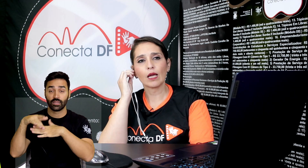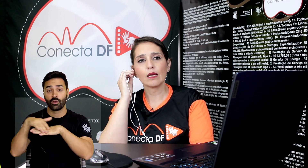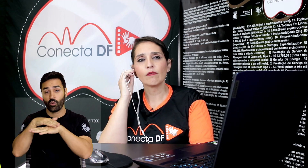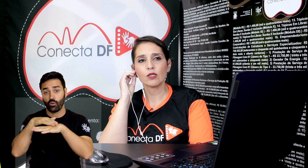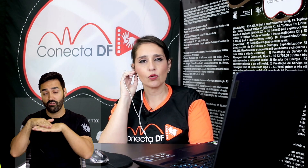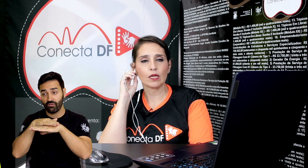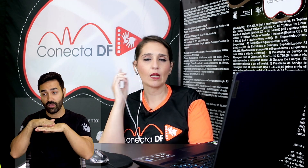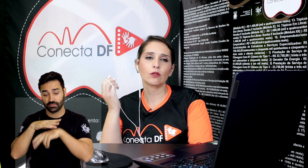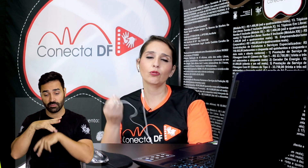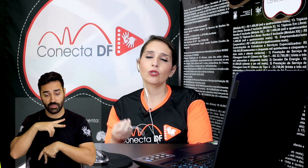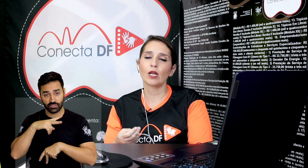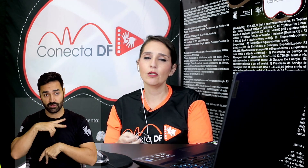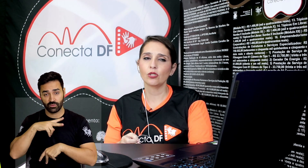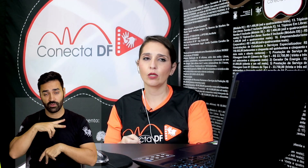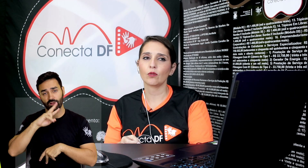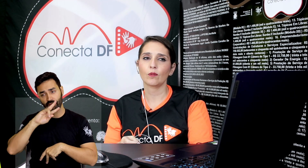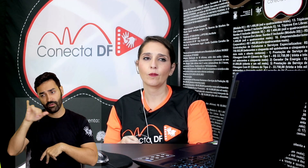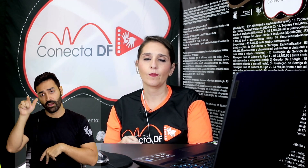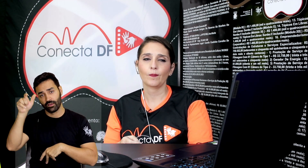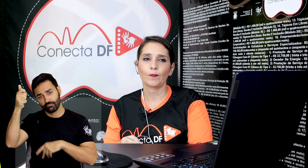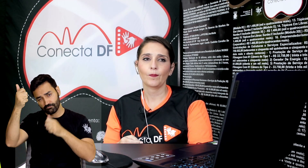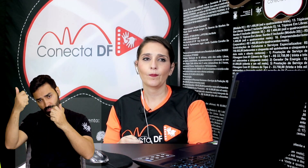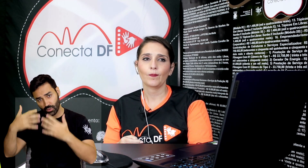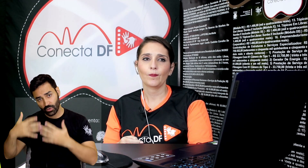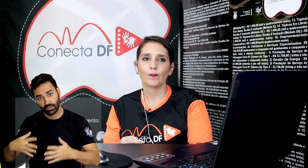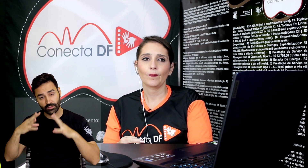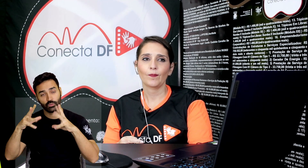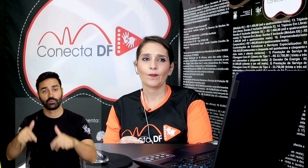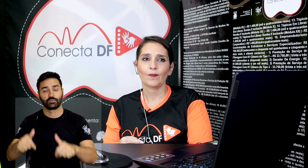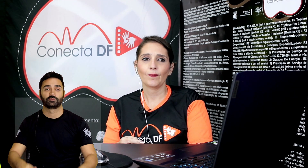privado, que aí ele vai te orientar tudo direitinho.